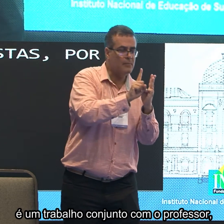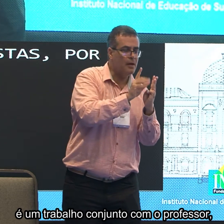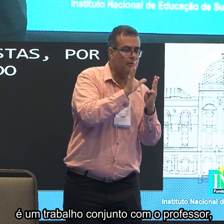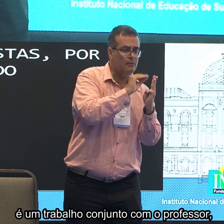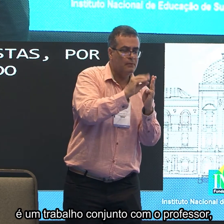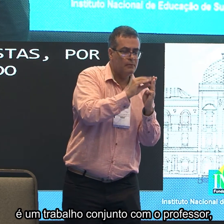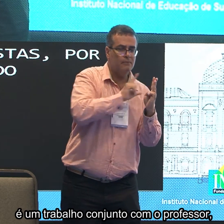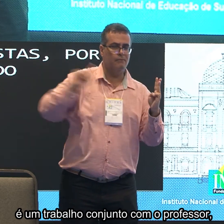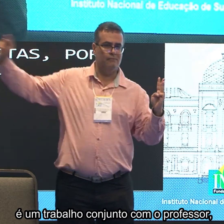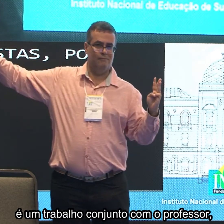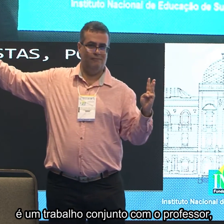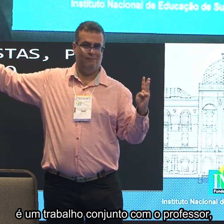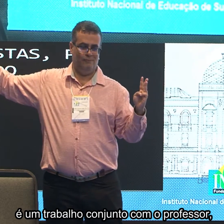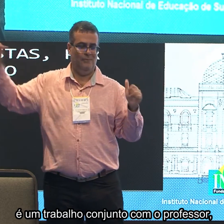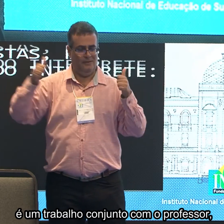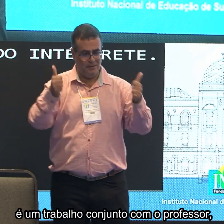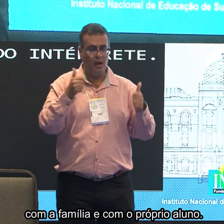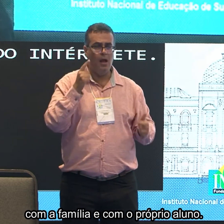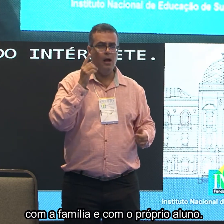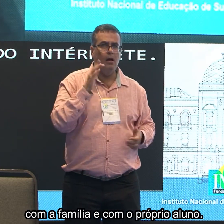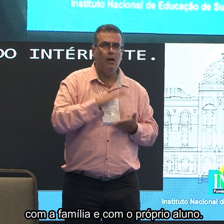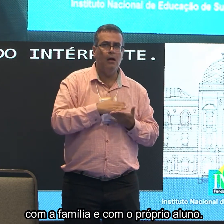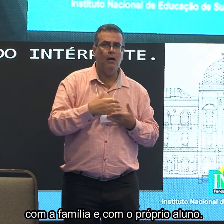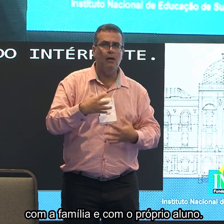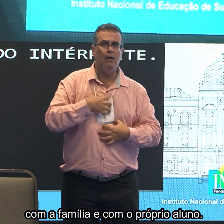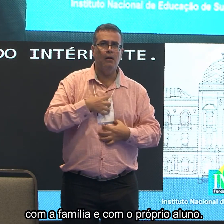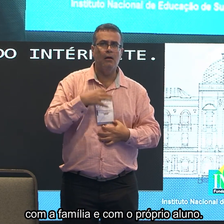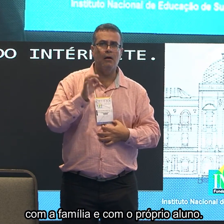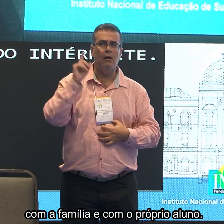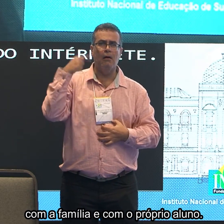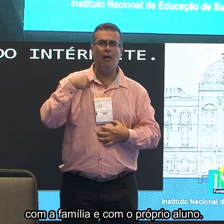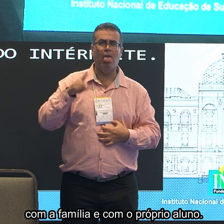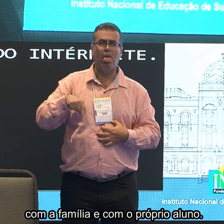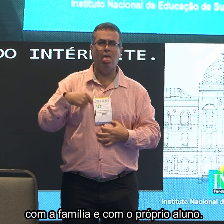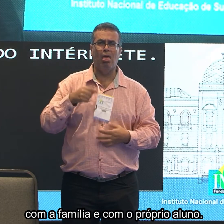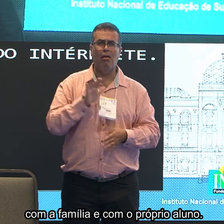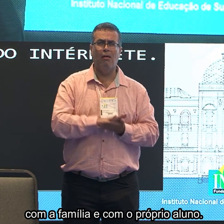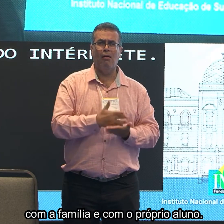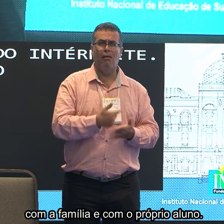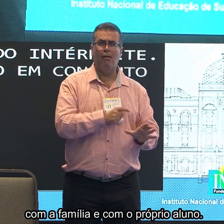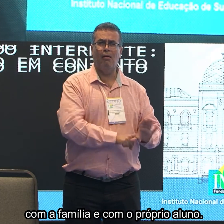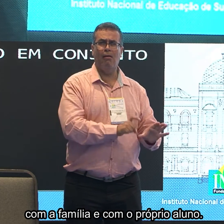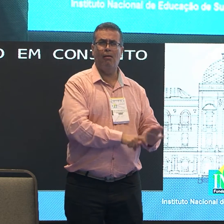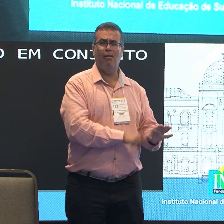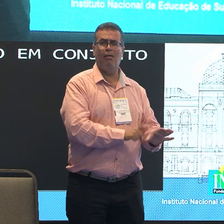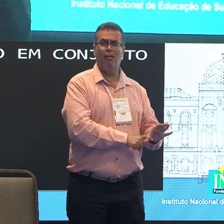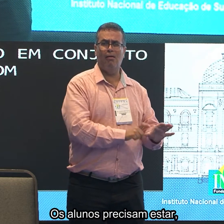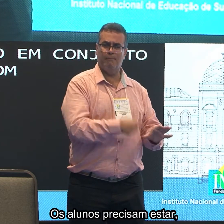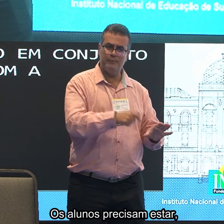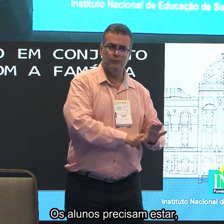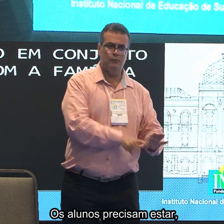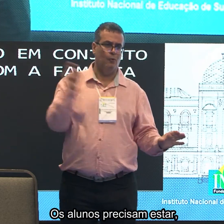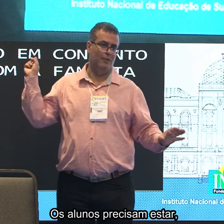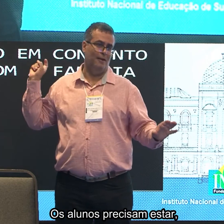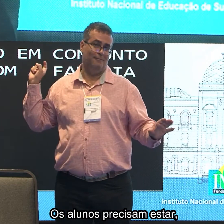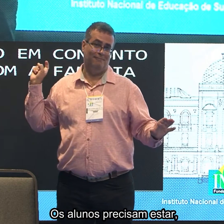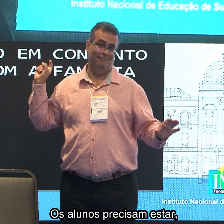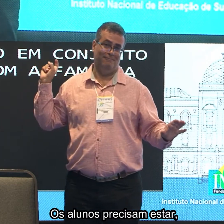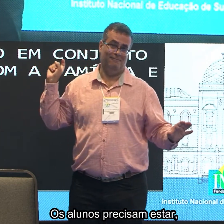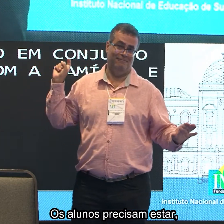em conjunto com o professor, com a família e o próprio aluno. Porque